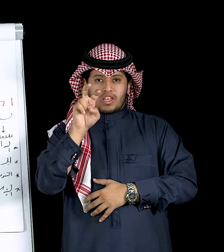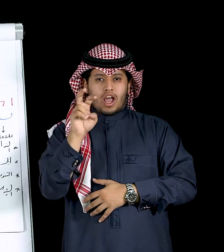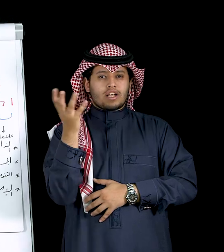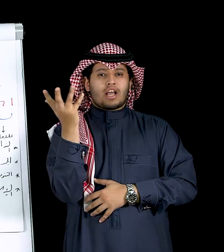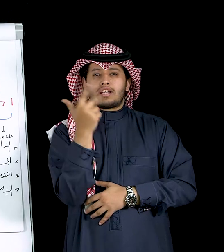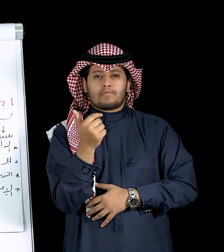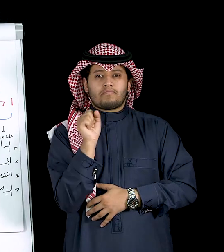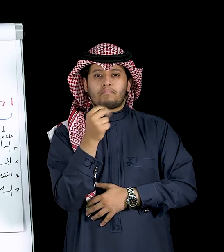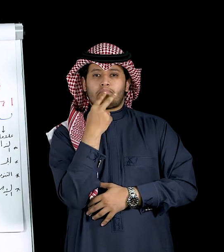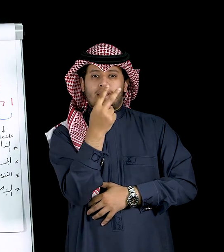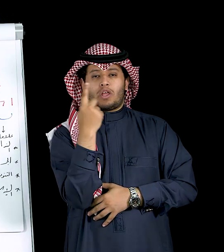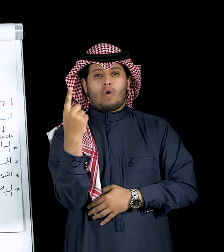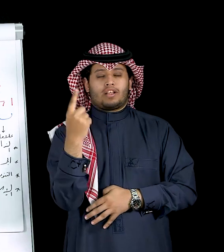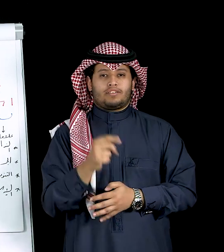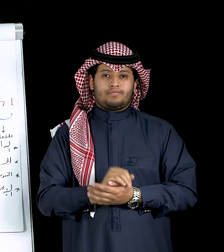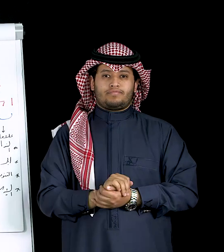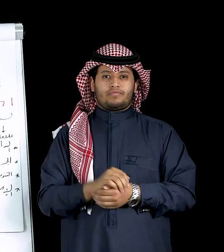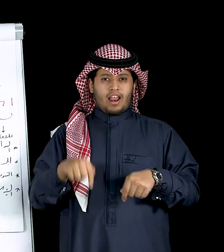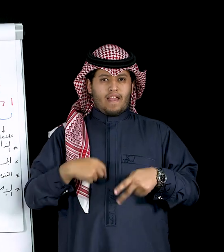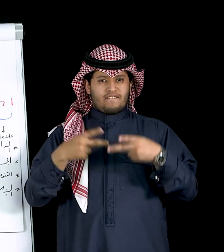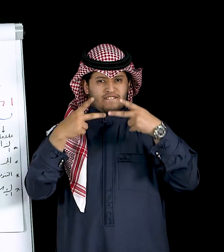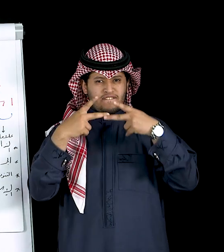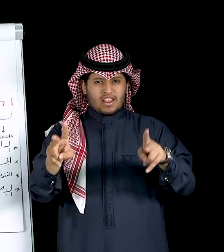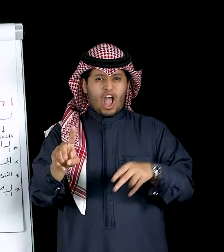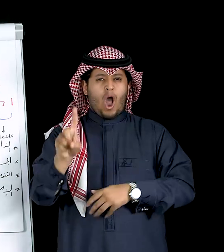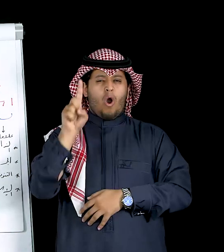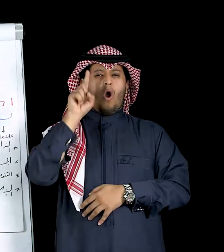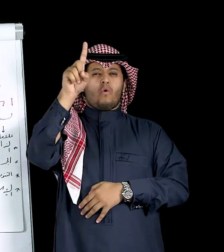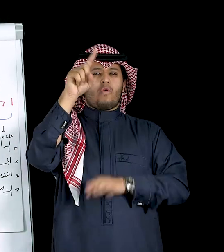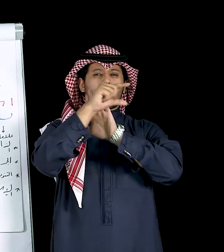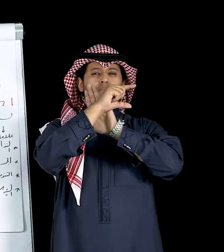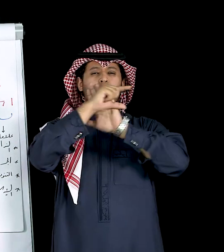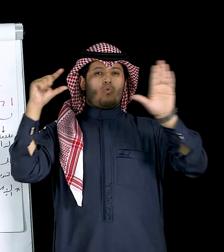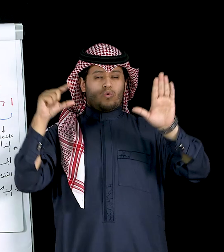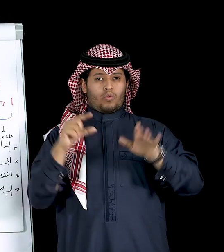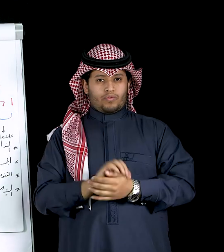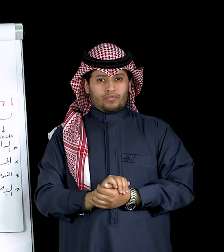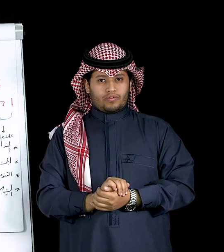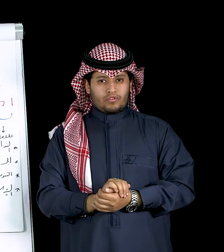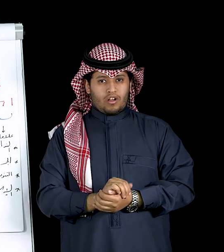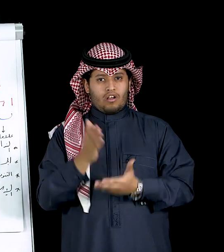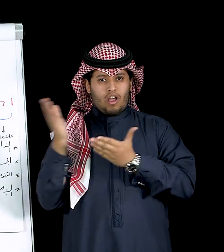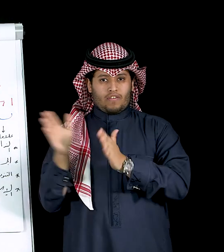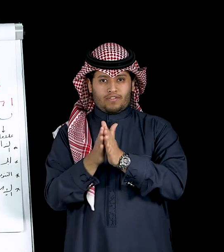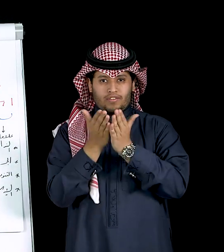201. نبدأ بشرح أول وحدة لدينا في